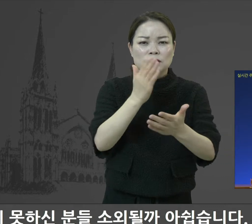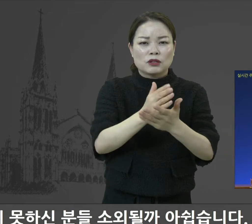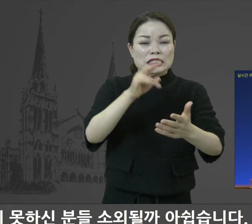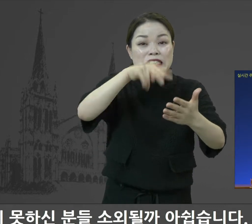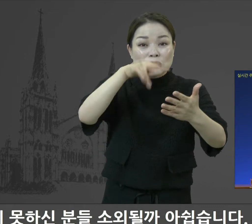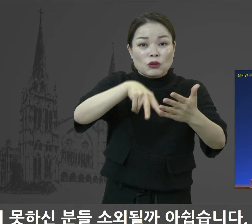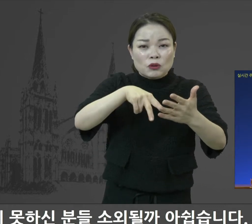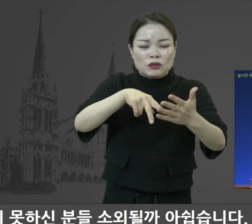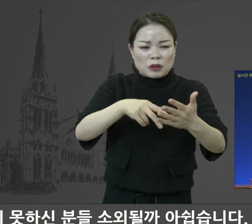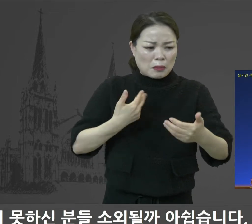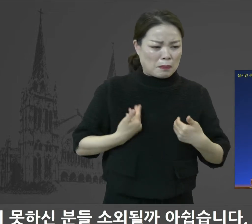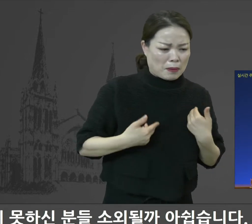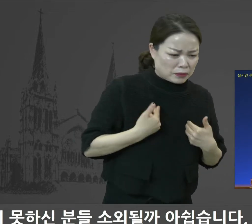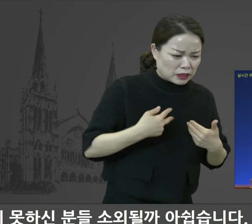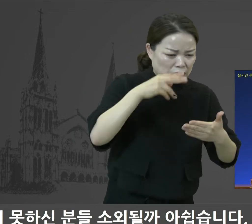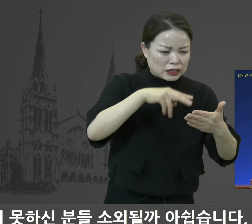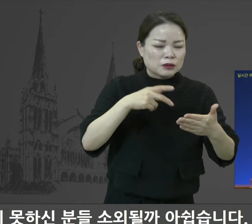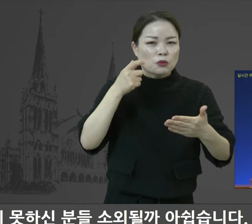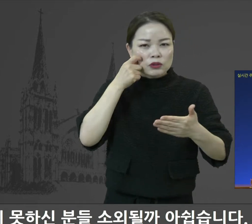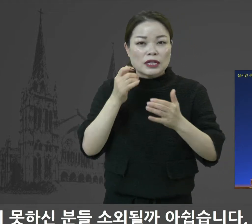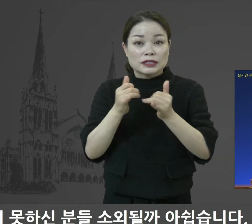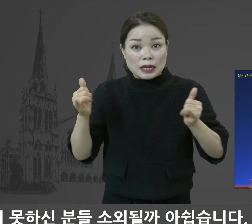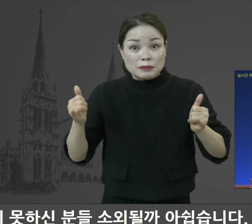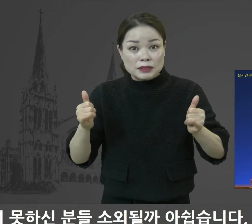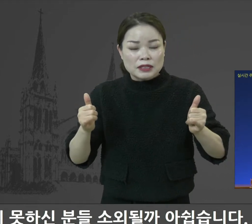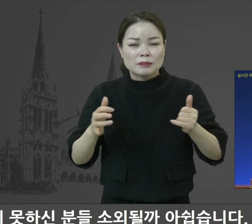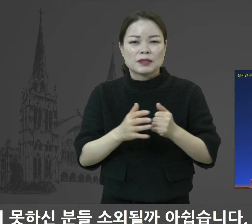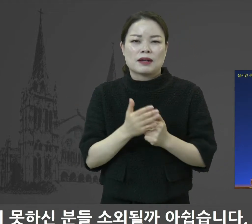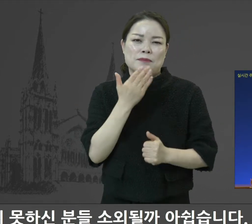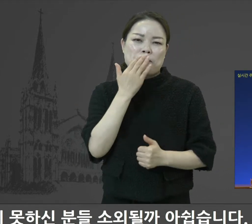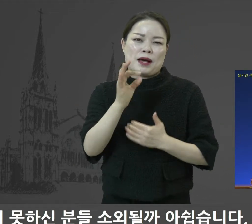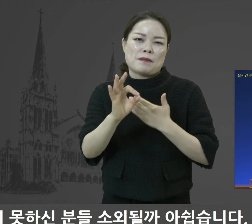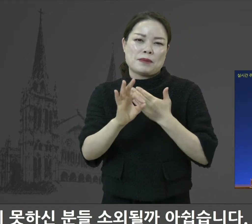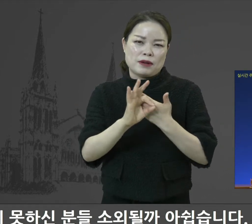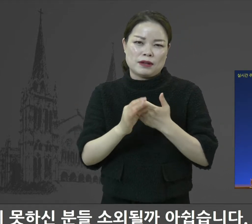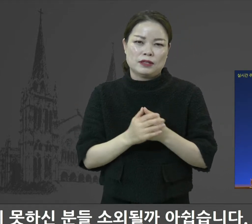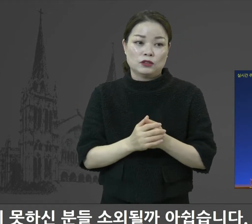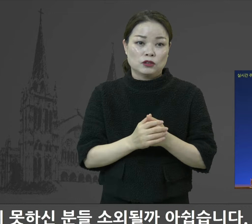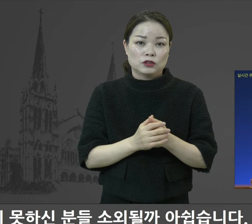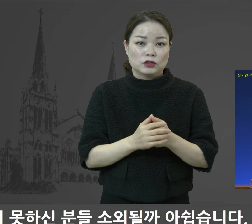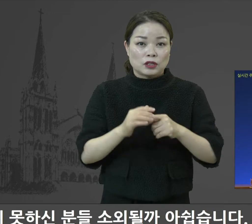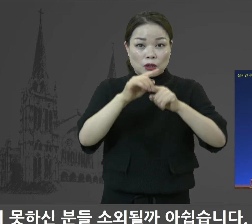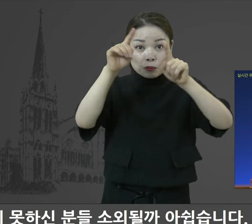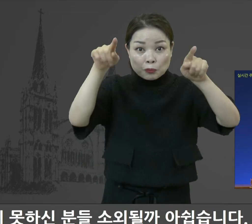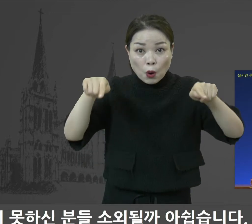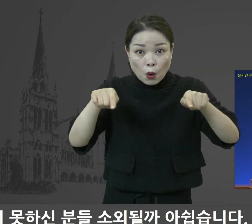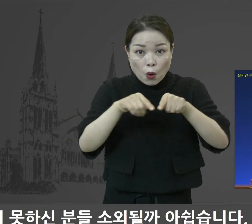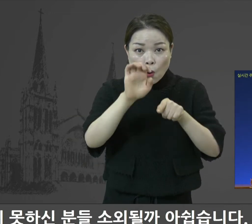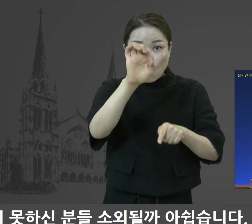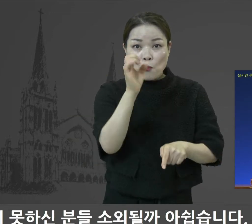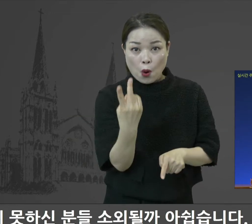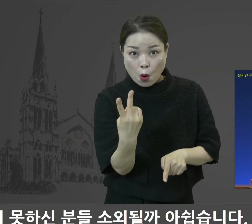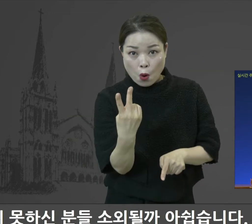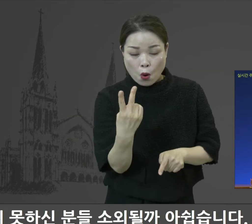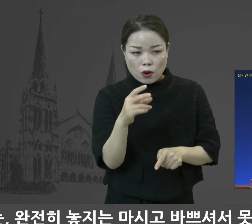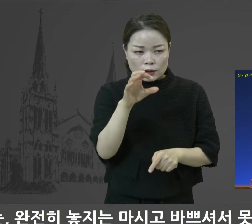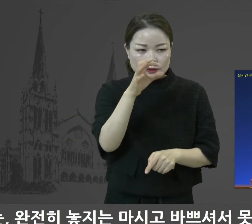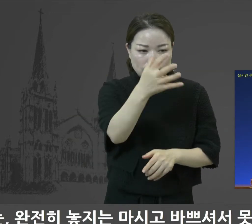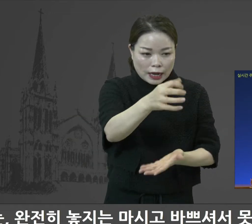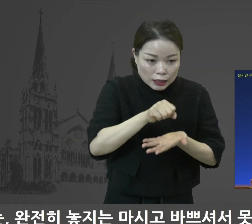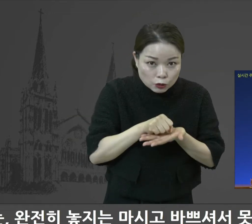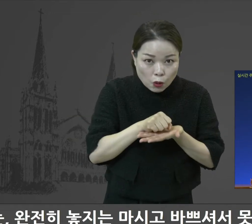여러 가지 바쁜 일 때문에 통독을 못하시니까 가능하면 교회에서 준비된 통독표를